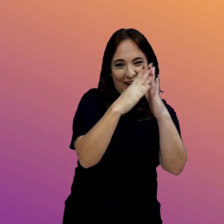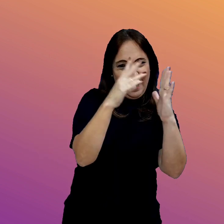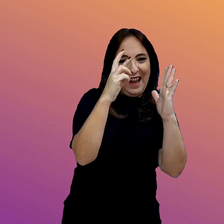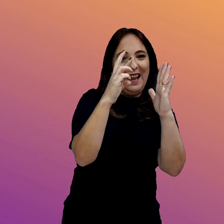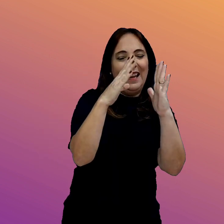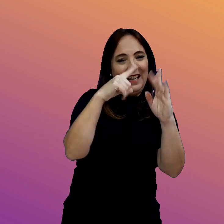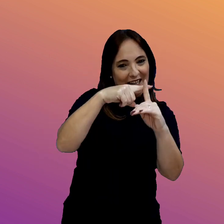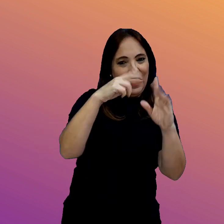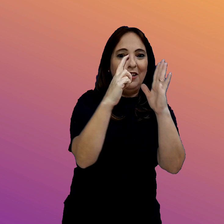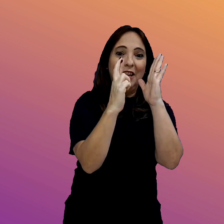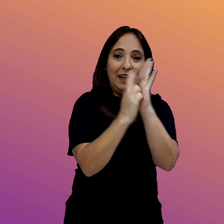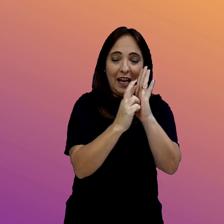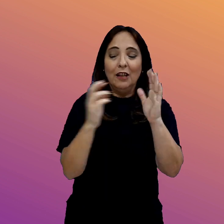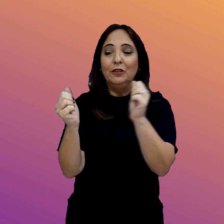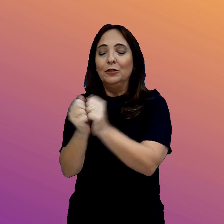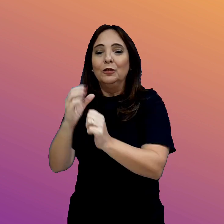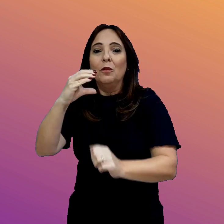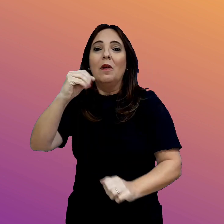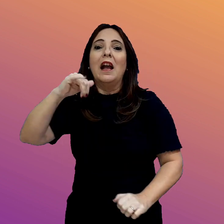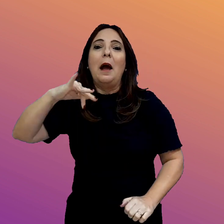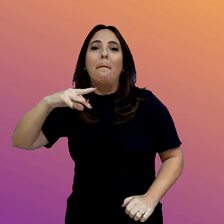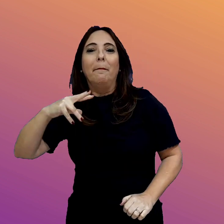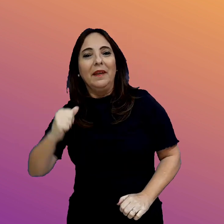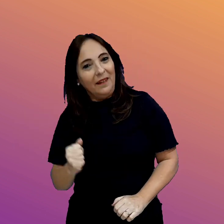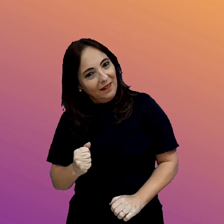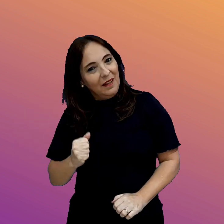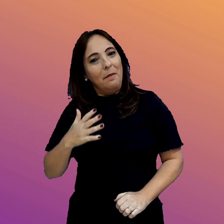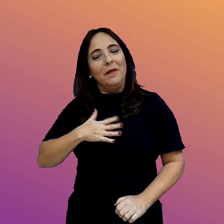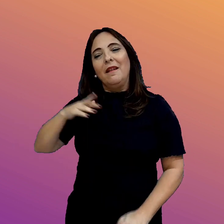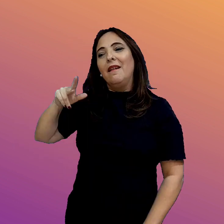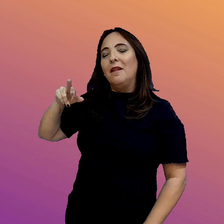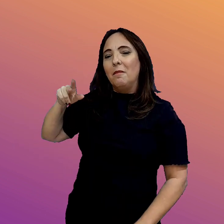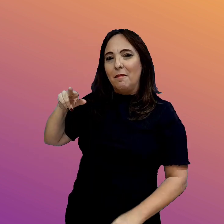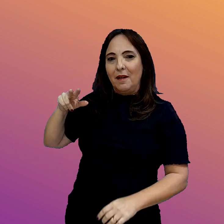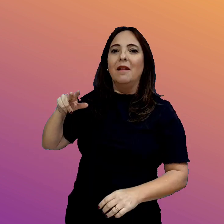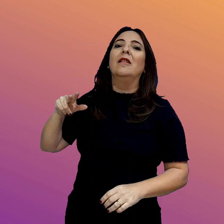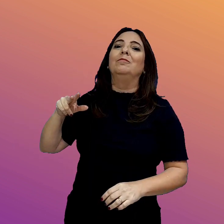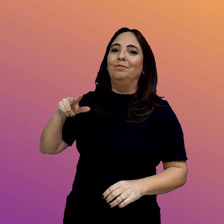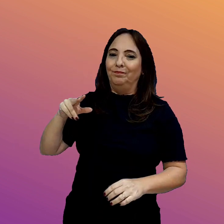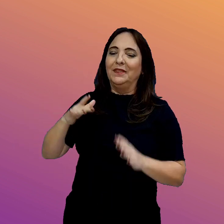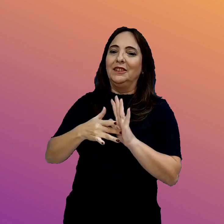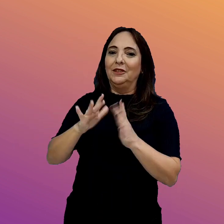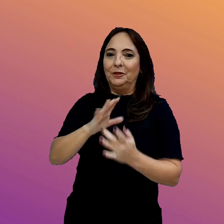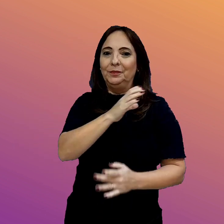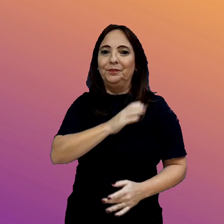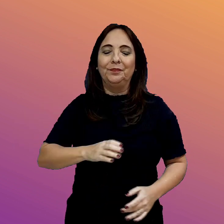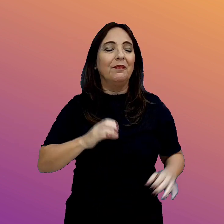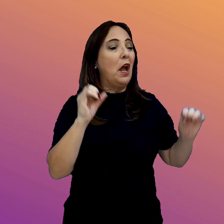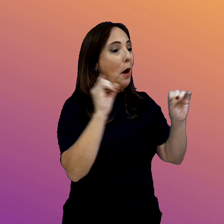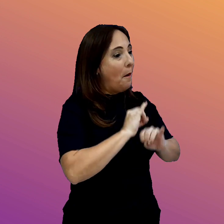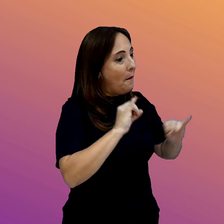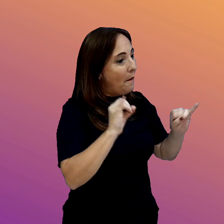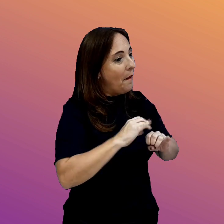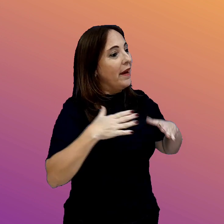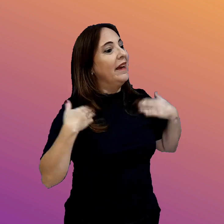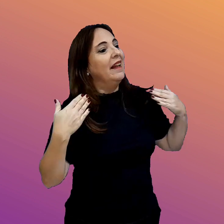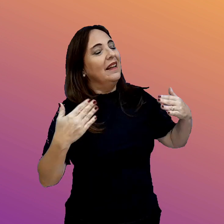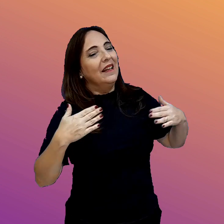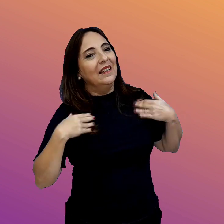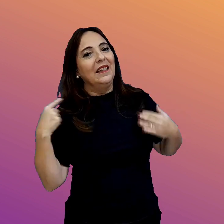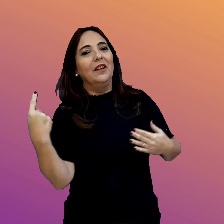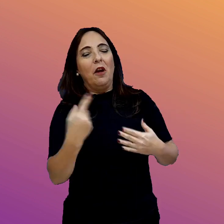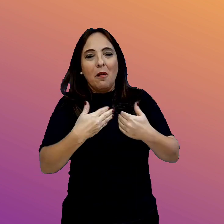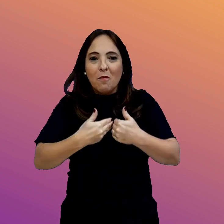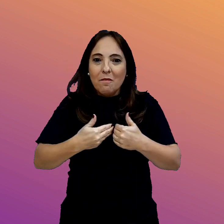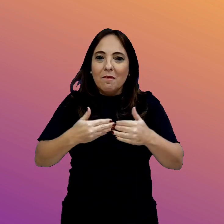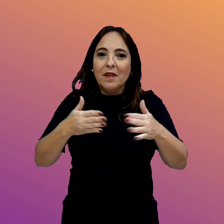Camila Carvalho, minha amiga, irmã em Cristo. Olá, Paulinha, que alegria a gente estar aqui estreando